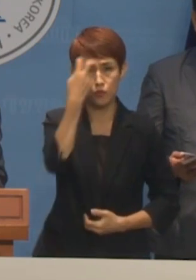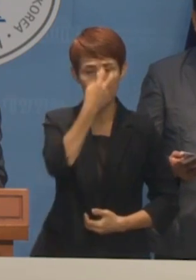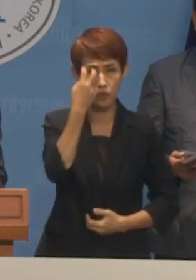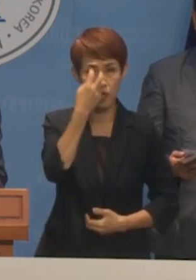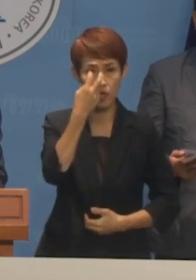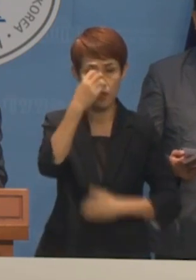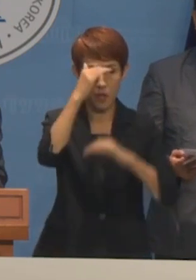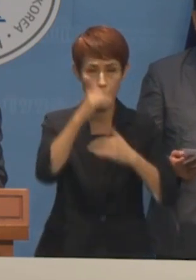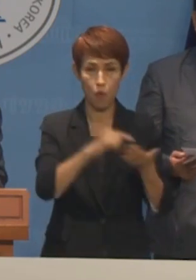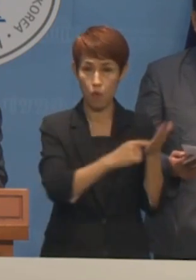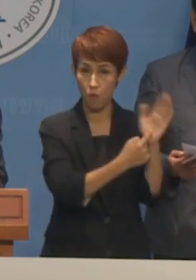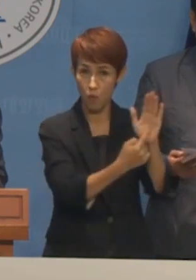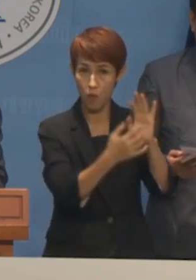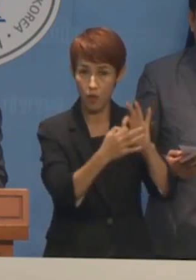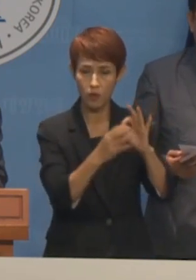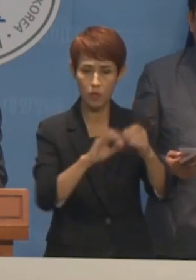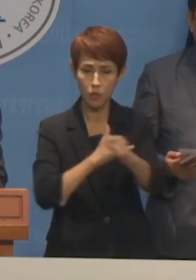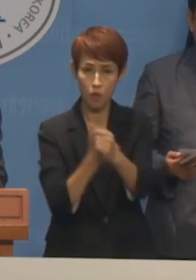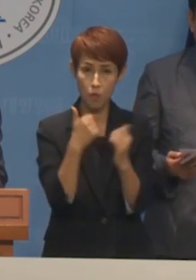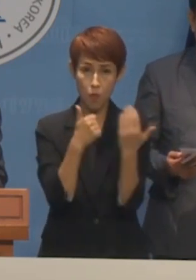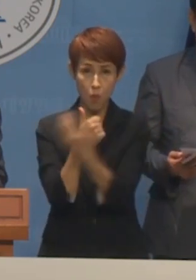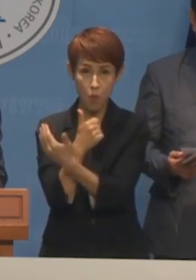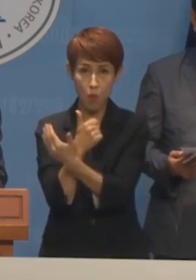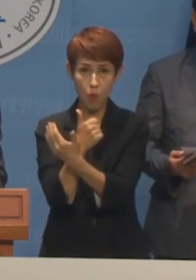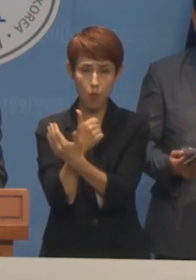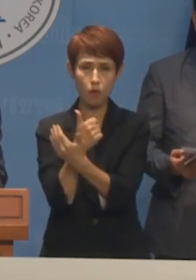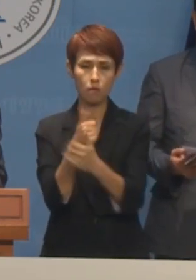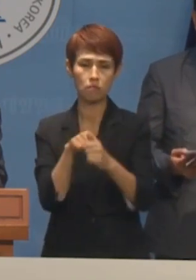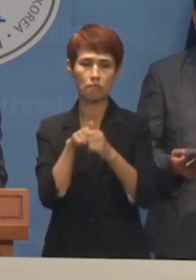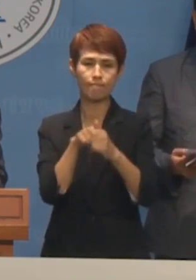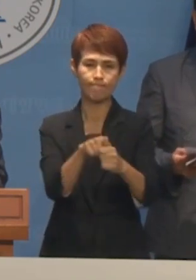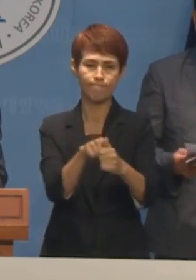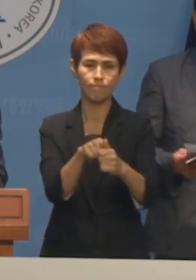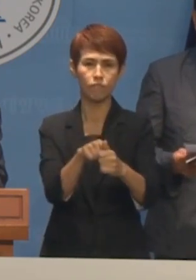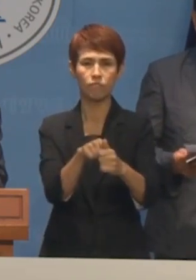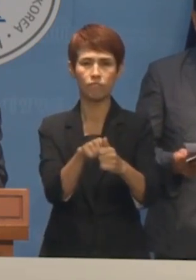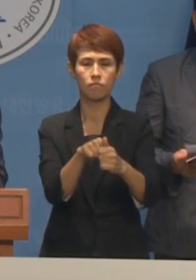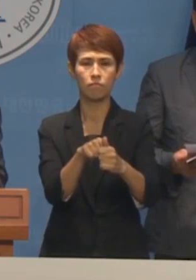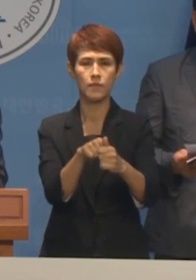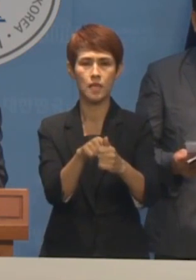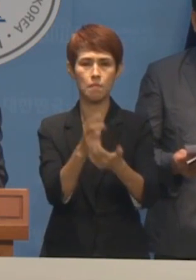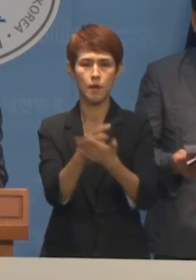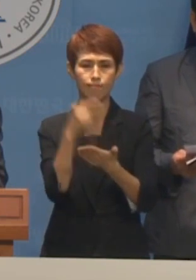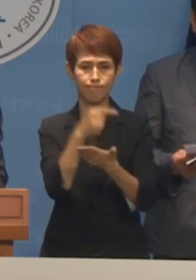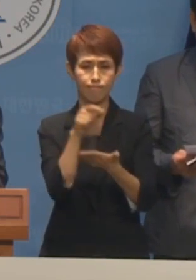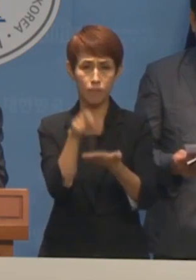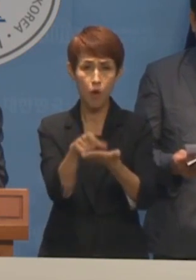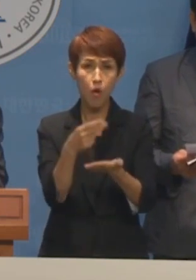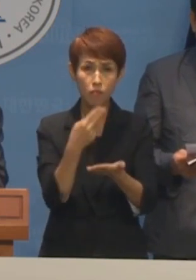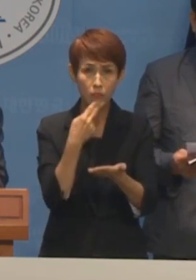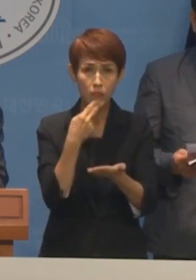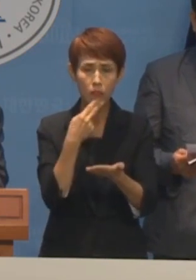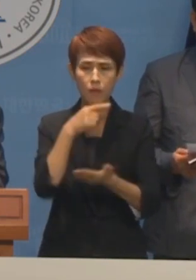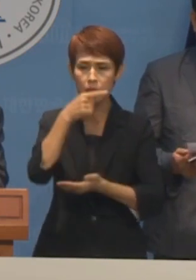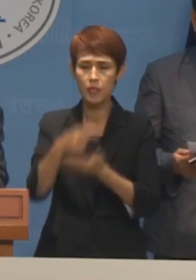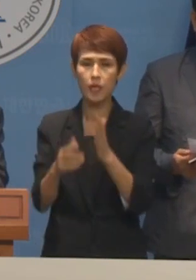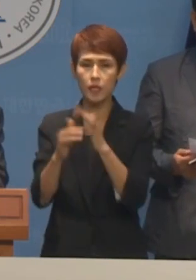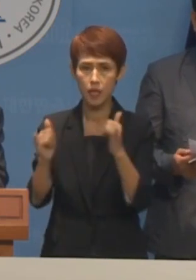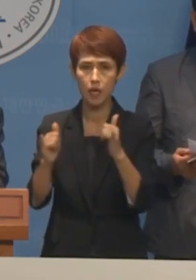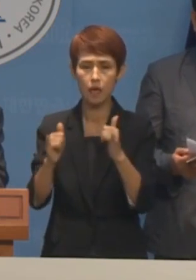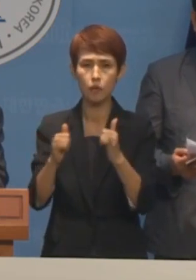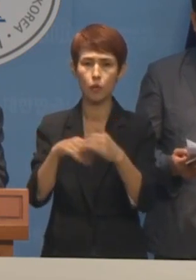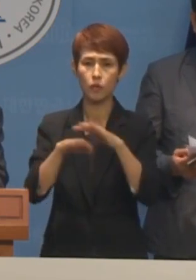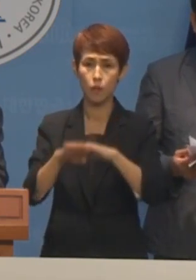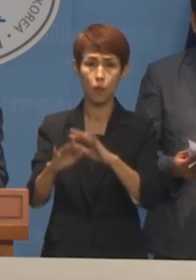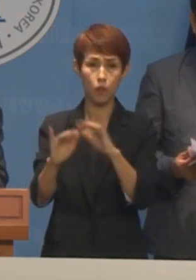관한 인권보호 규정이 강제력을 가진 법률로 마련되지 않는 한 형사사건의 피의자와 참고인 등 사건